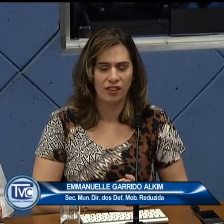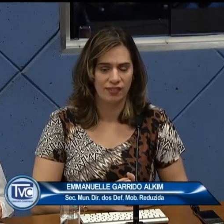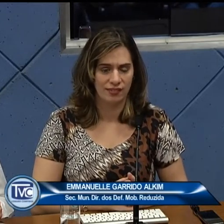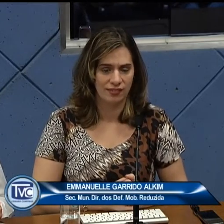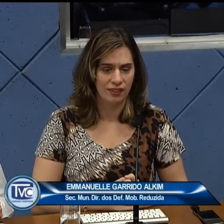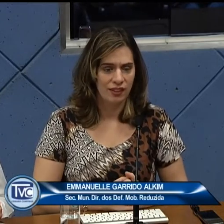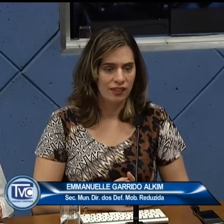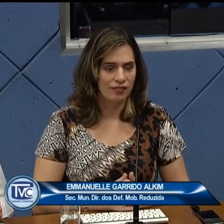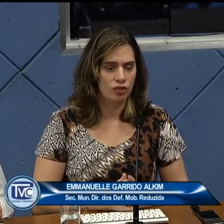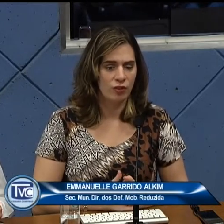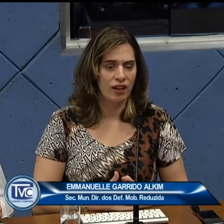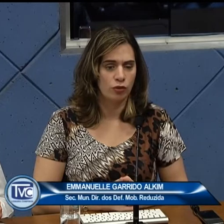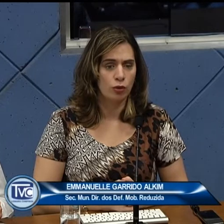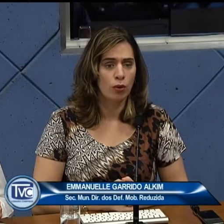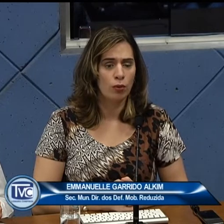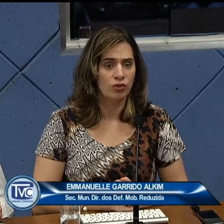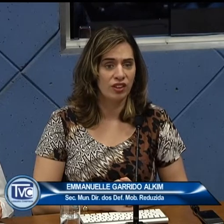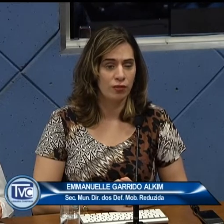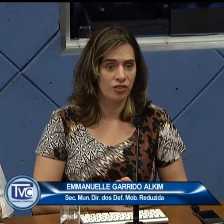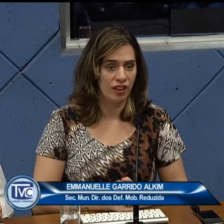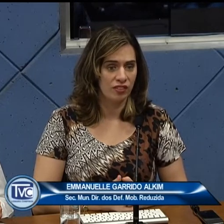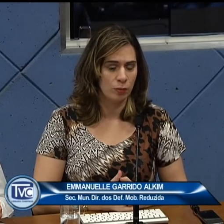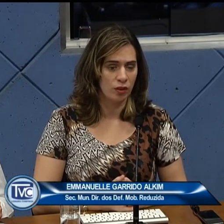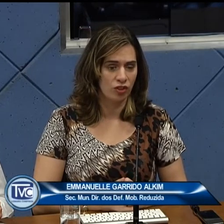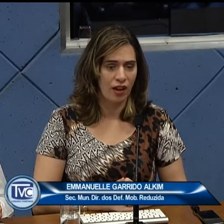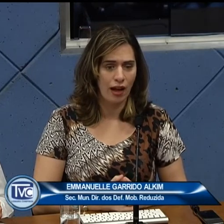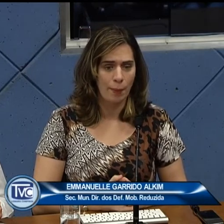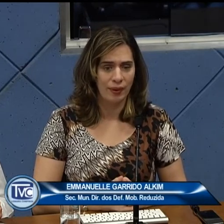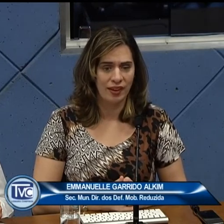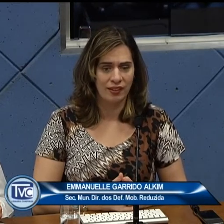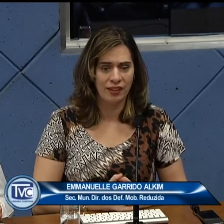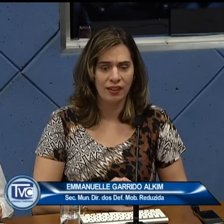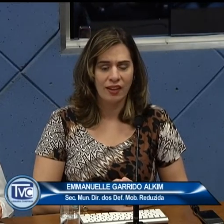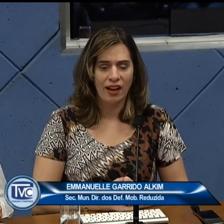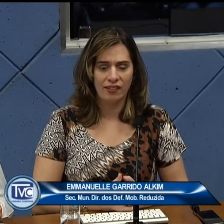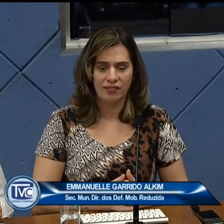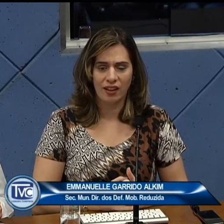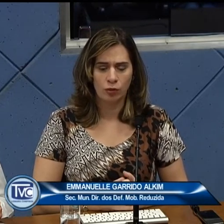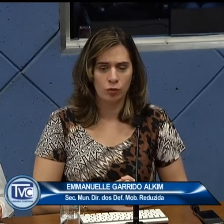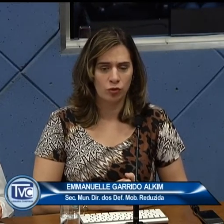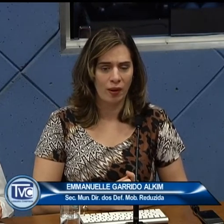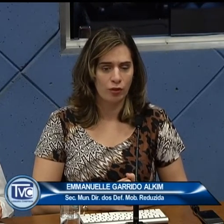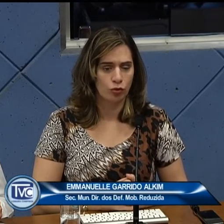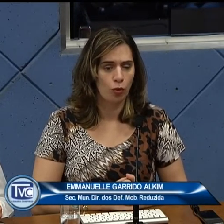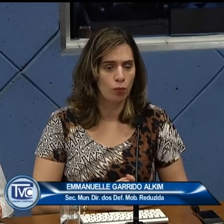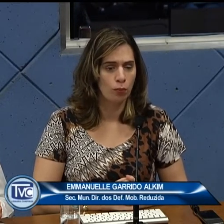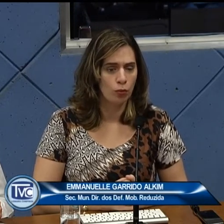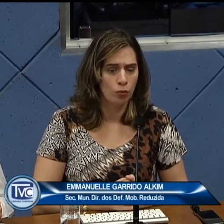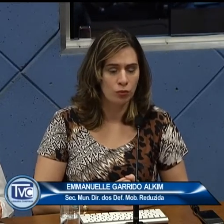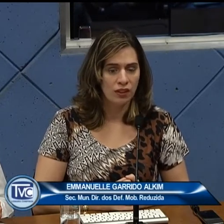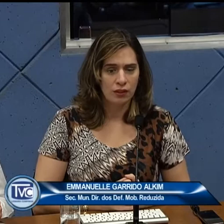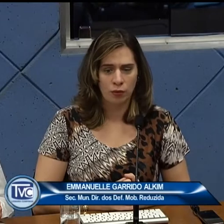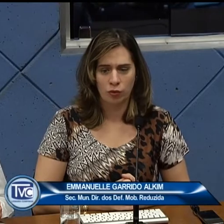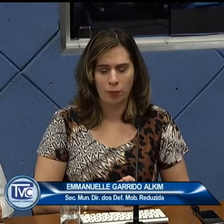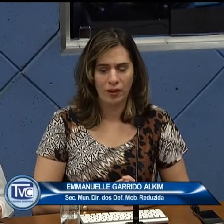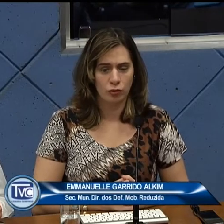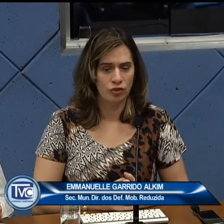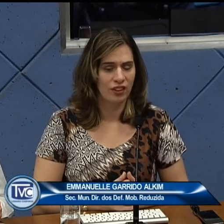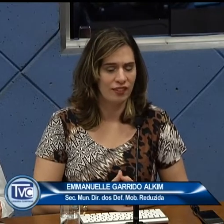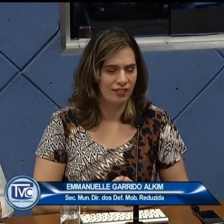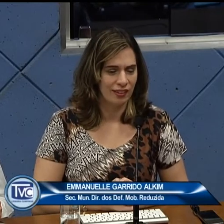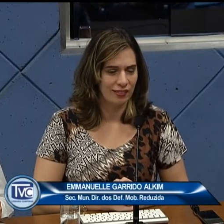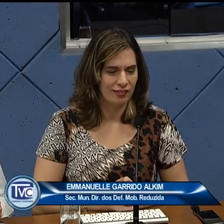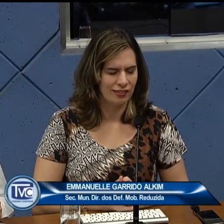das crianças. Sejam elas com ou sem deficiência, porque já aprendem a estar num espaço comum, num